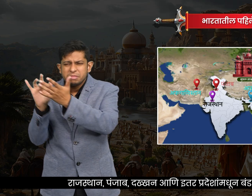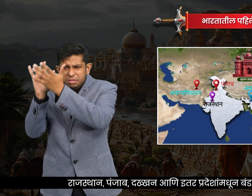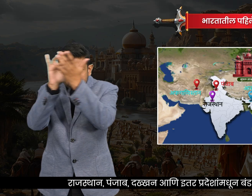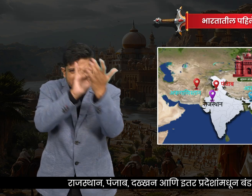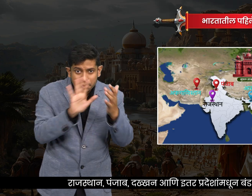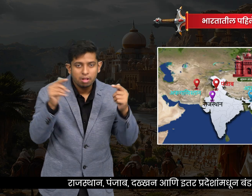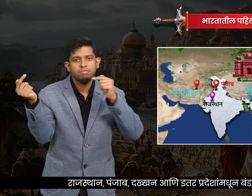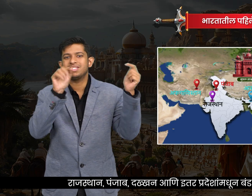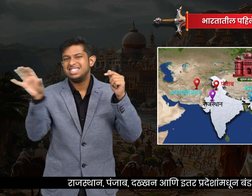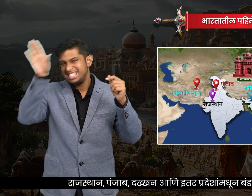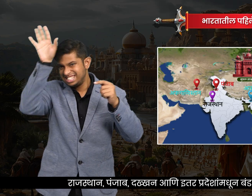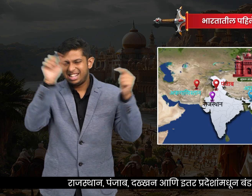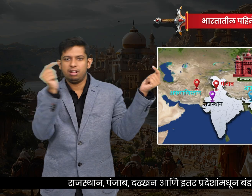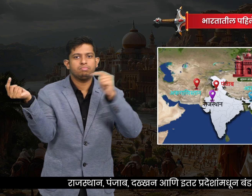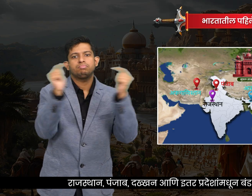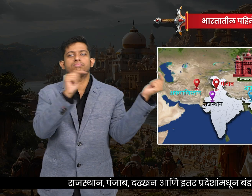केले.